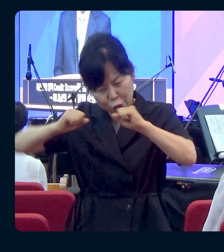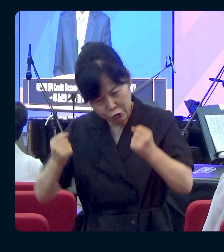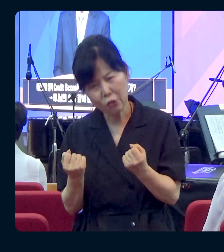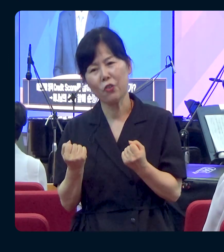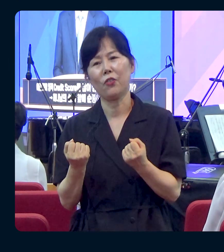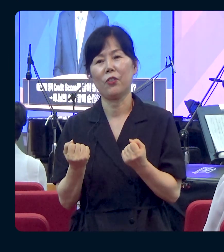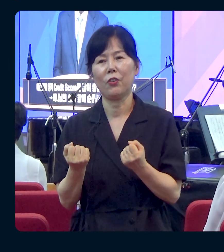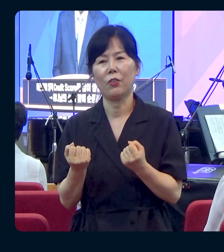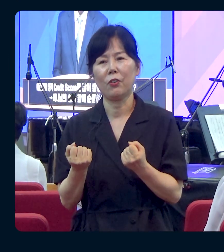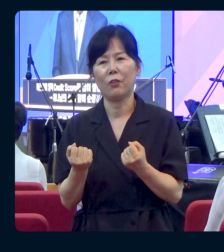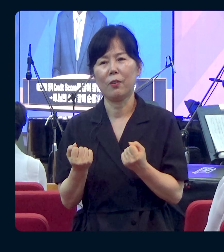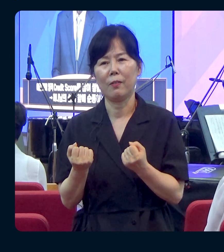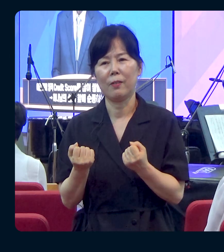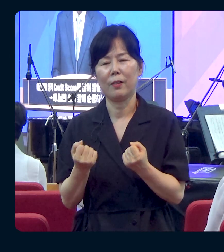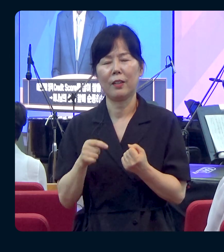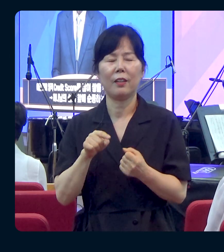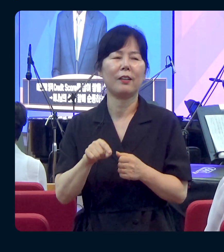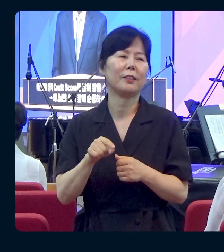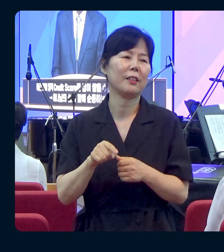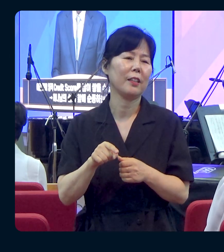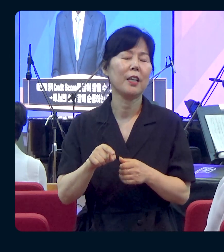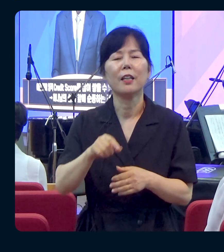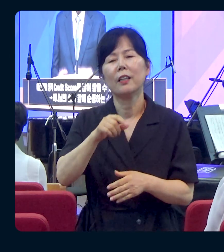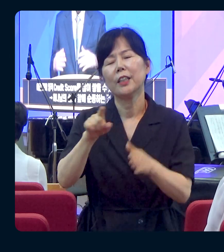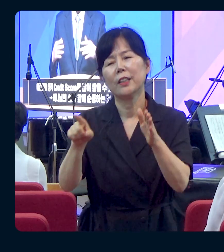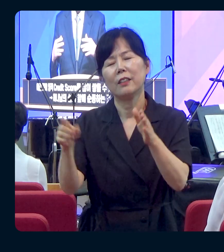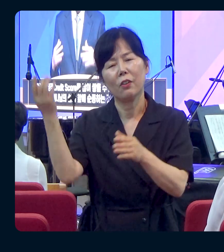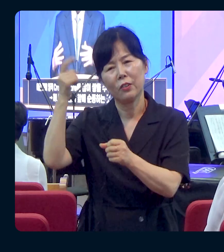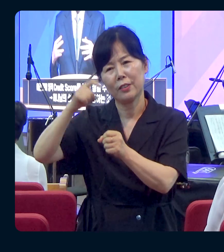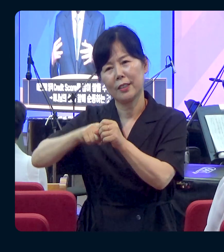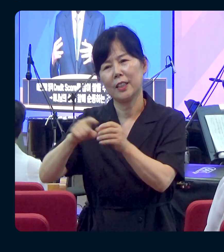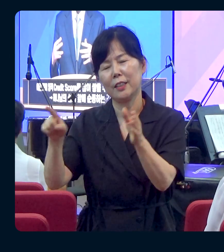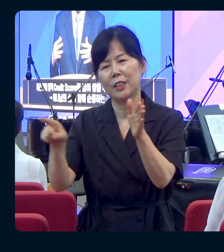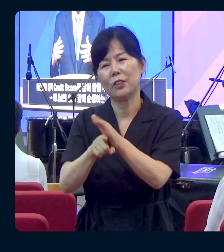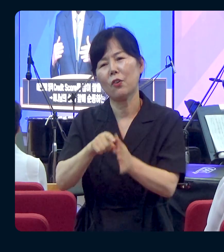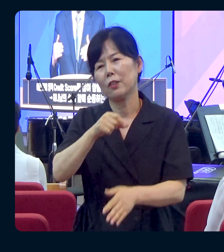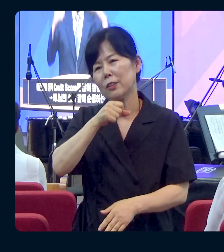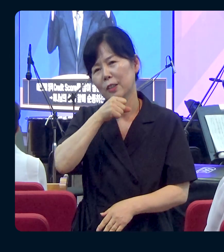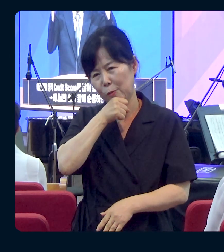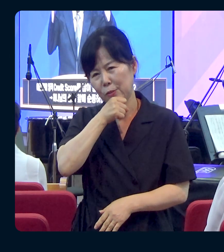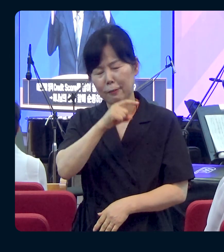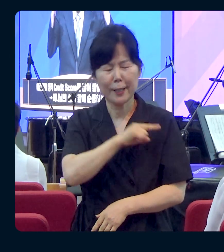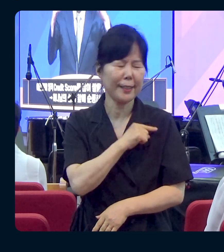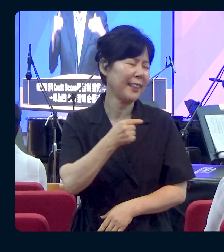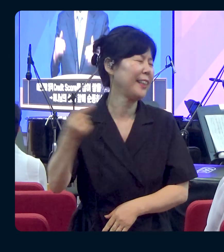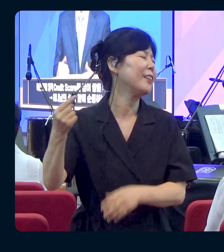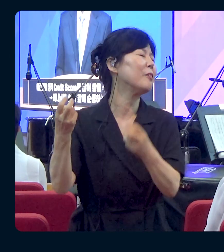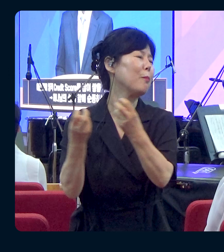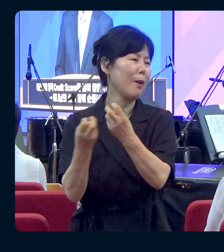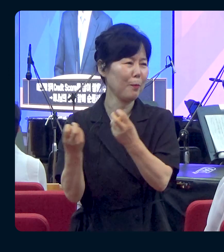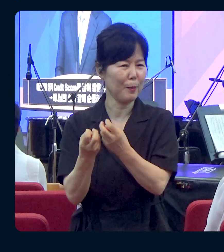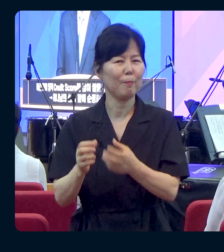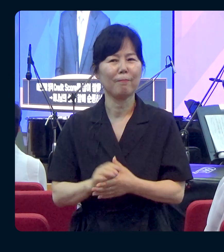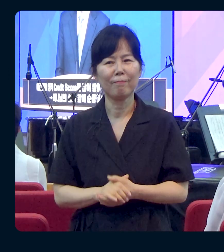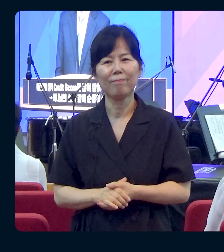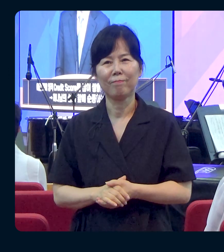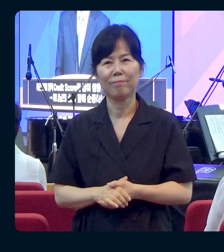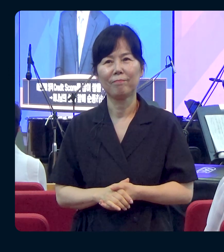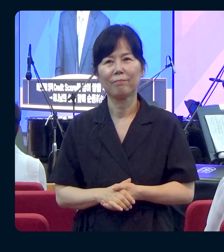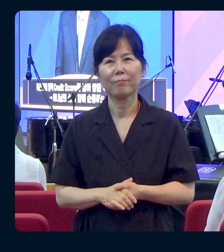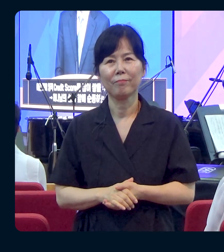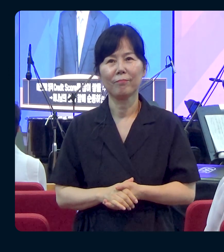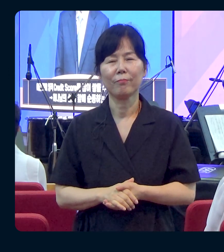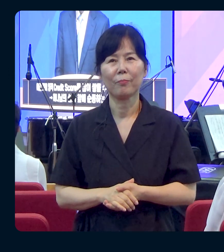원하시니까 하나님의 섭리에 순종하면서 그러면 나가는 것, 이 영적 크레딧